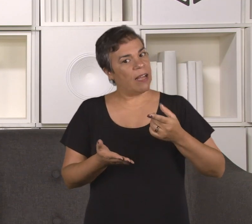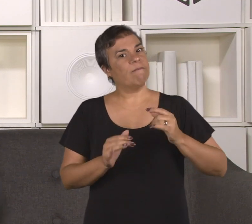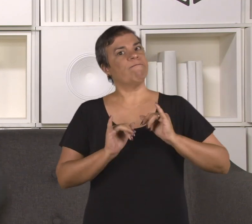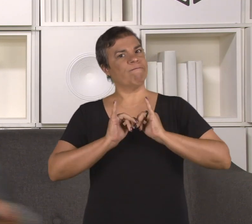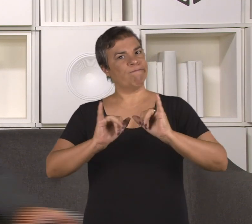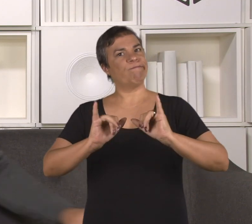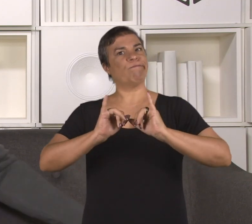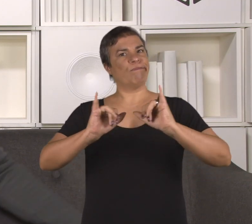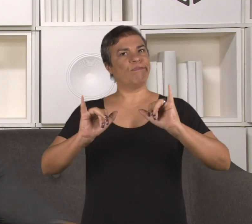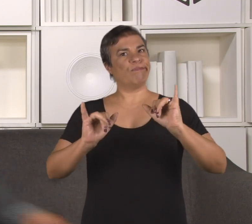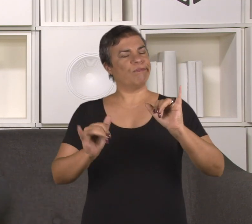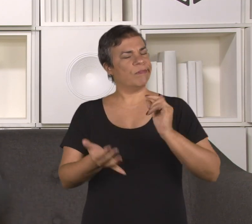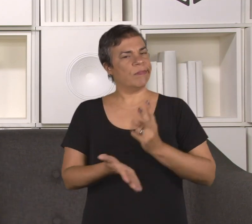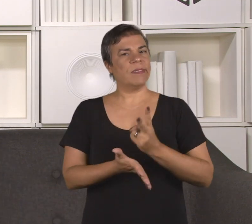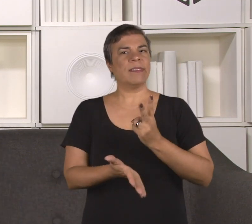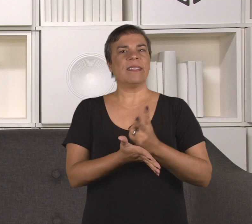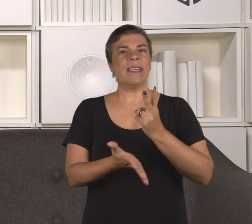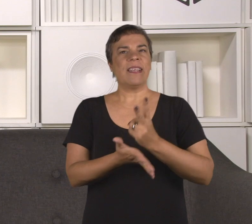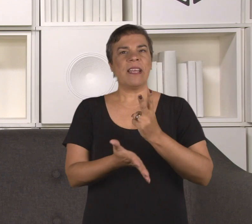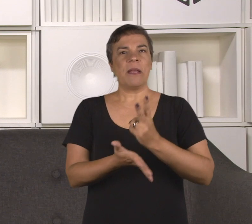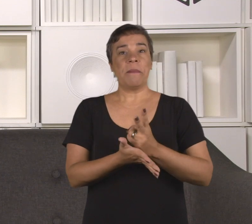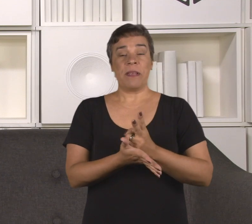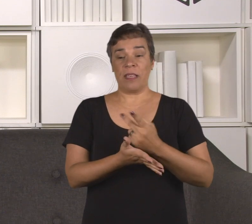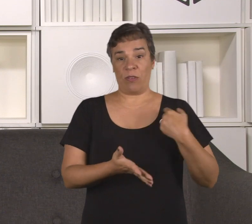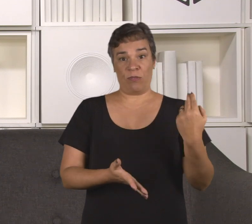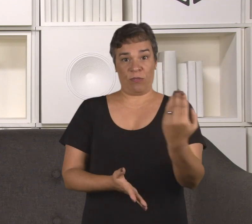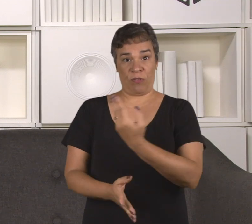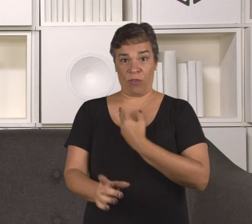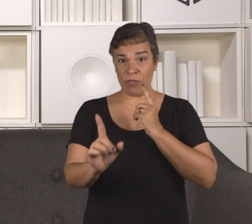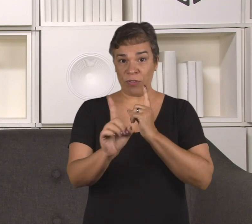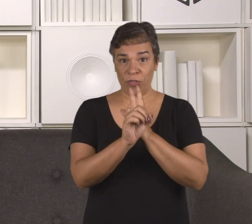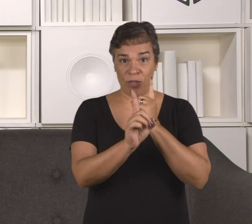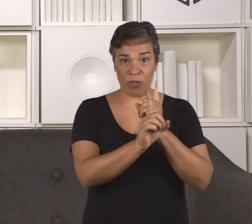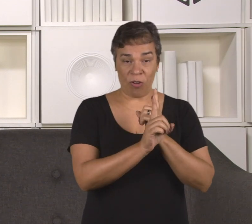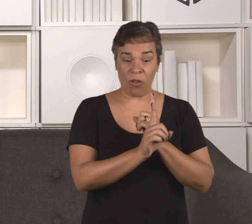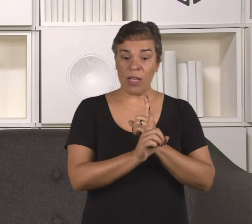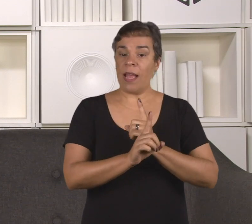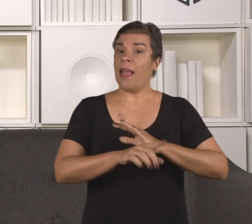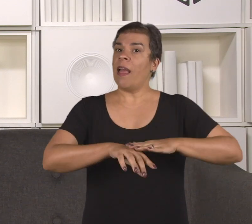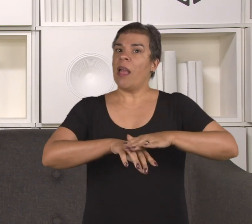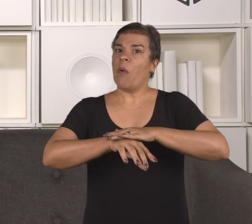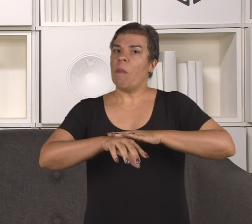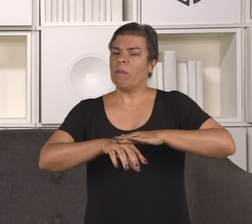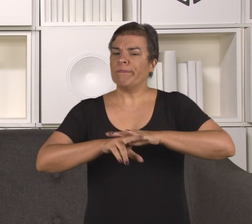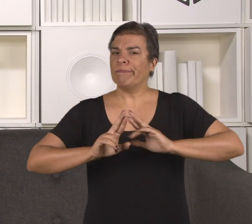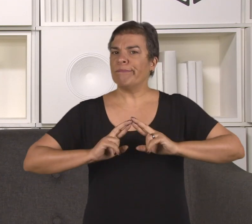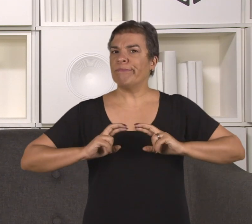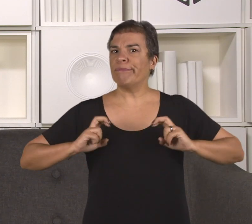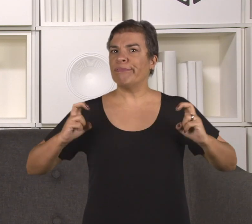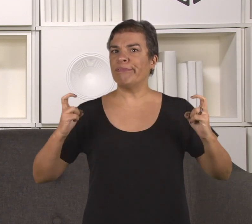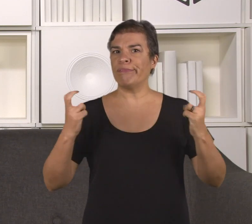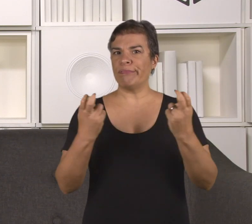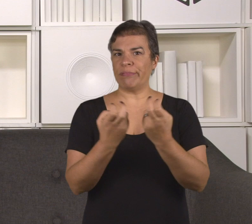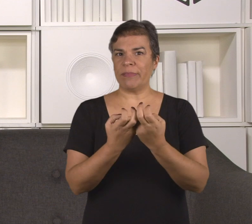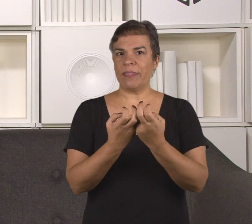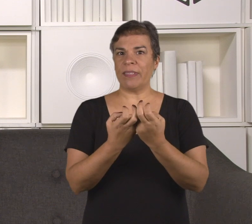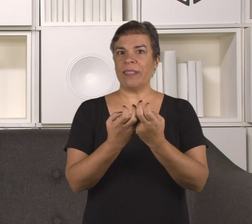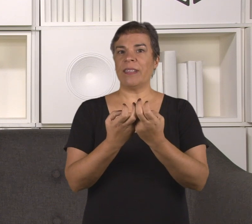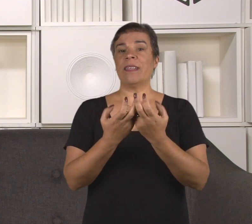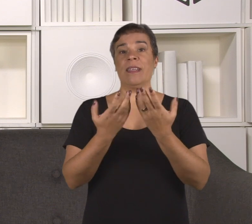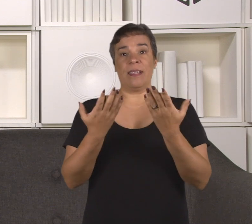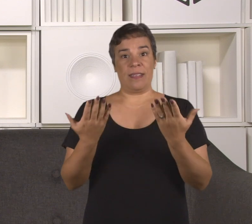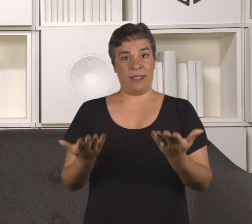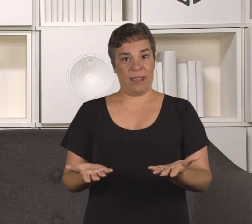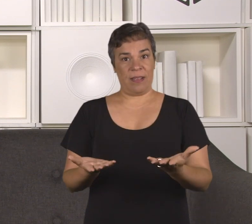tenho insistido que os nossos encontros são uma roda de conversa. E eu queria dar